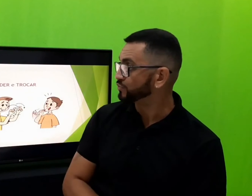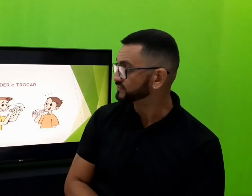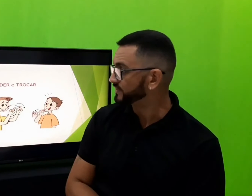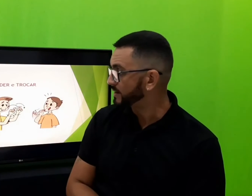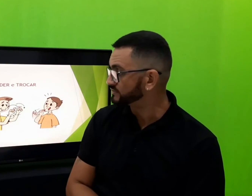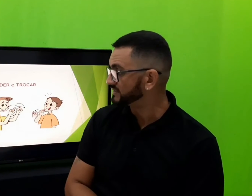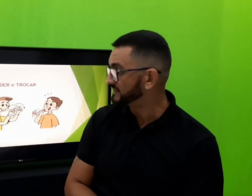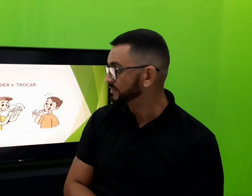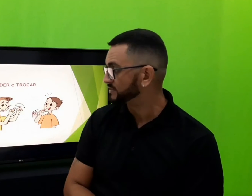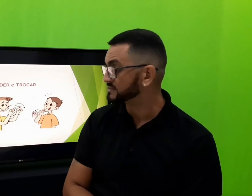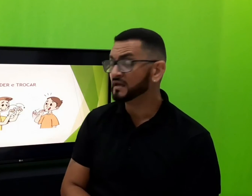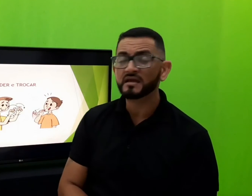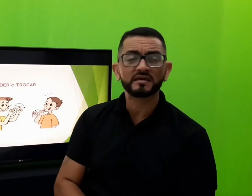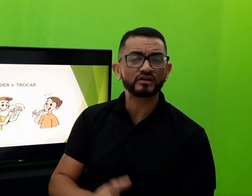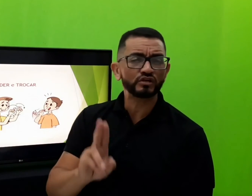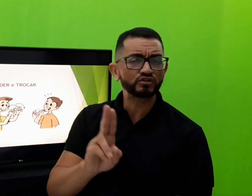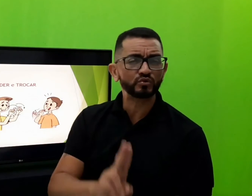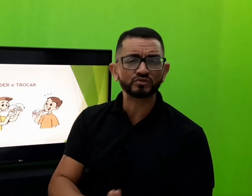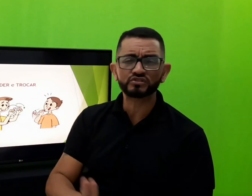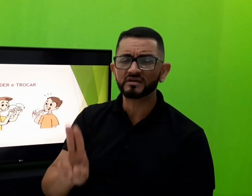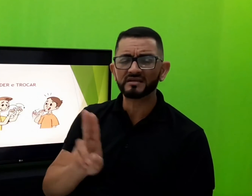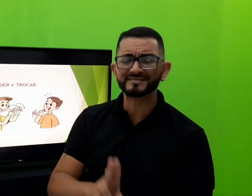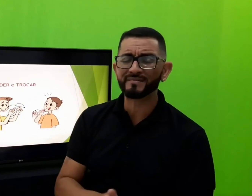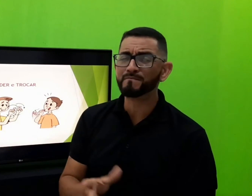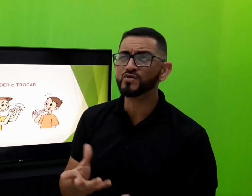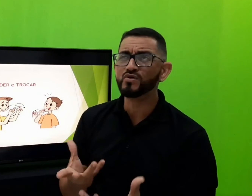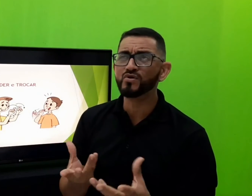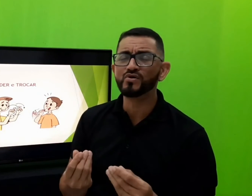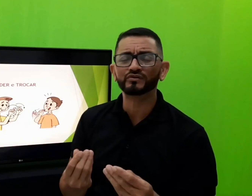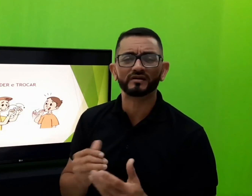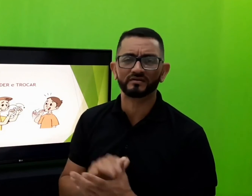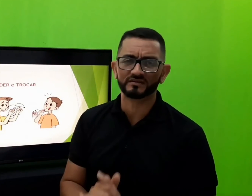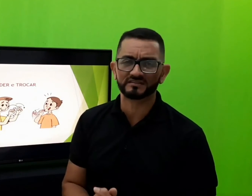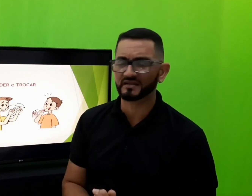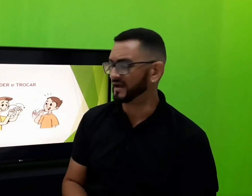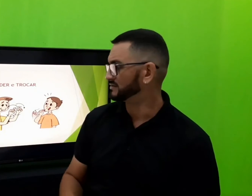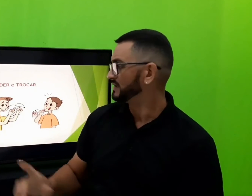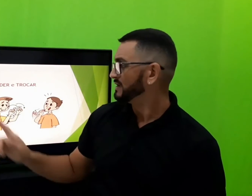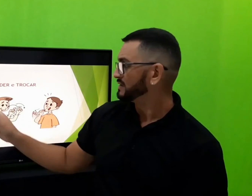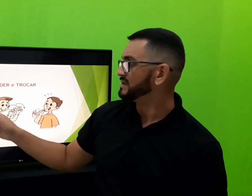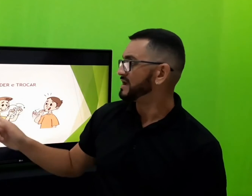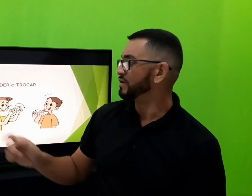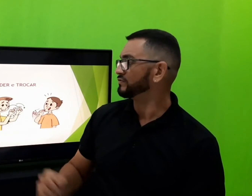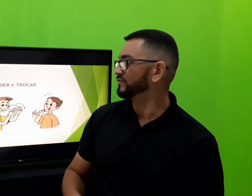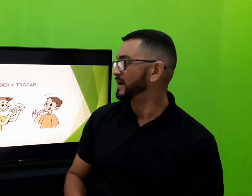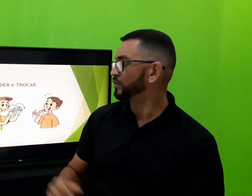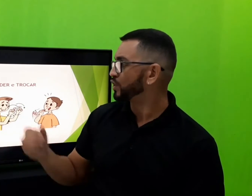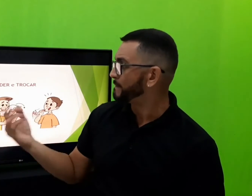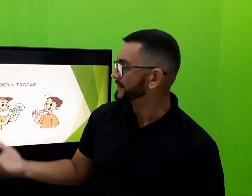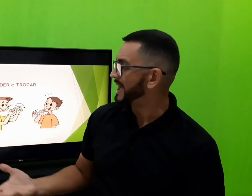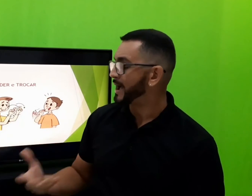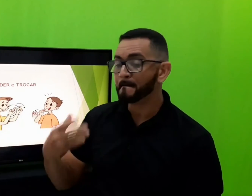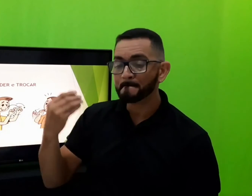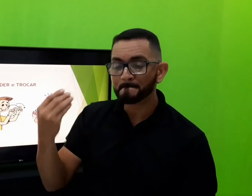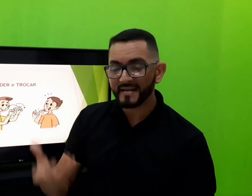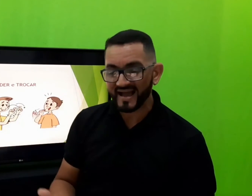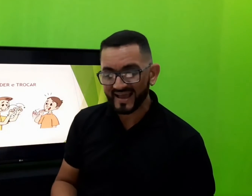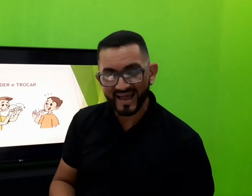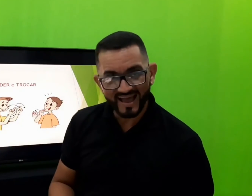alguns verbos em Libras, que a gente utiliza muito em língua de sinais, que é o verbo comprar,